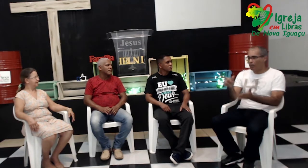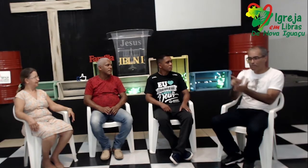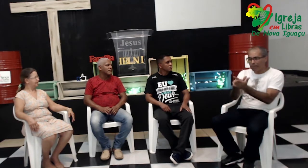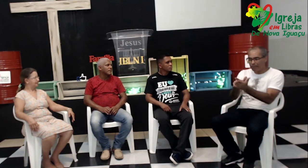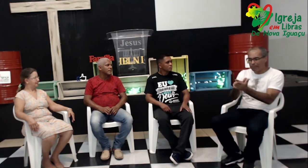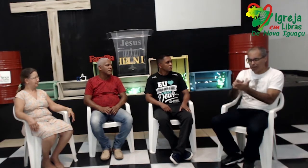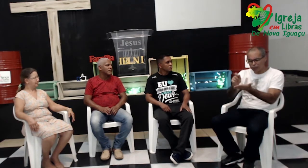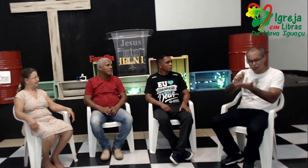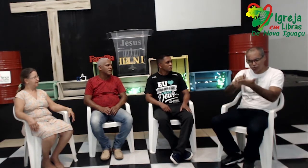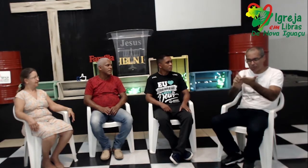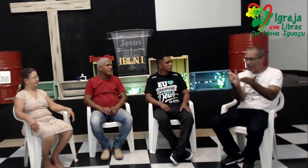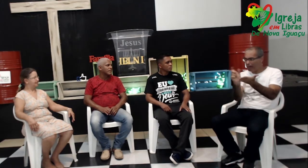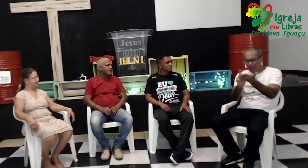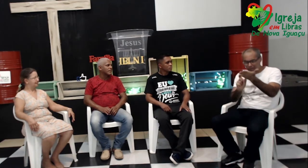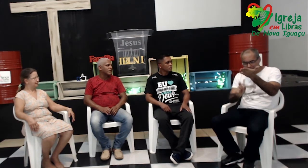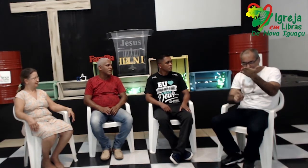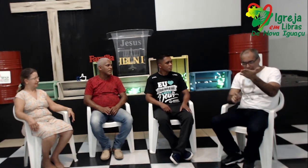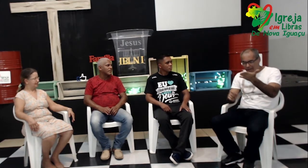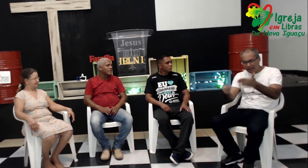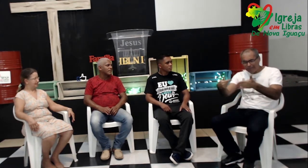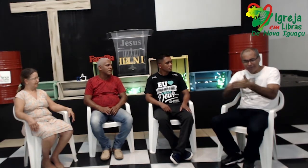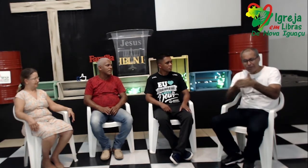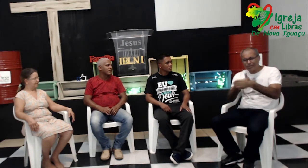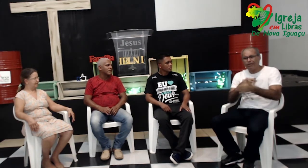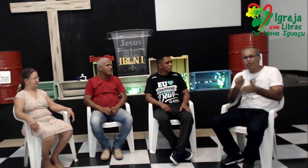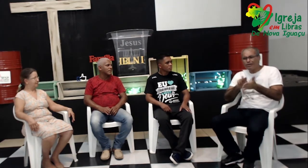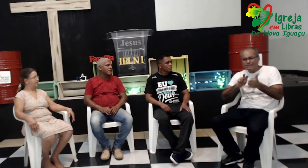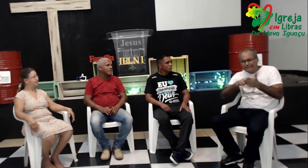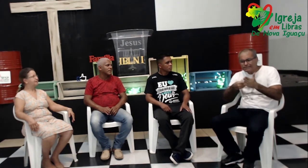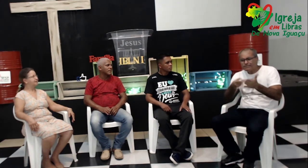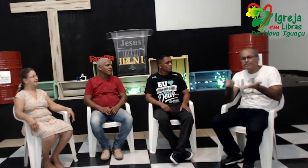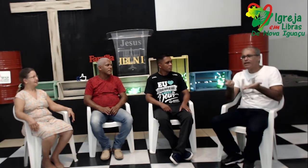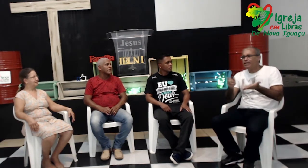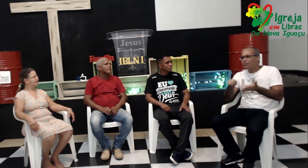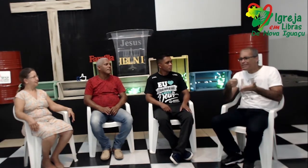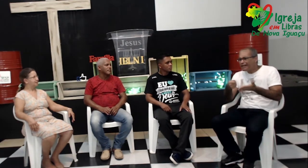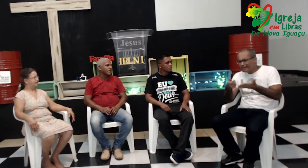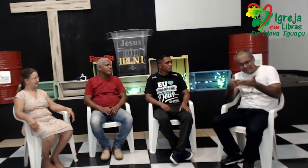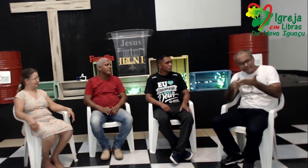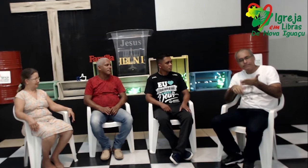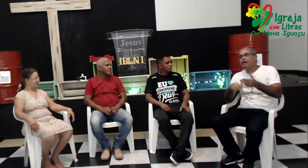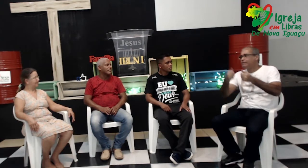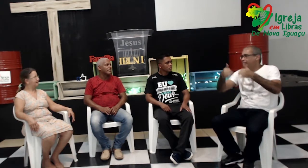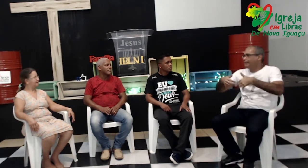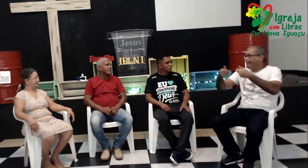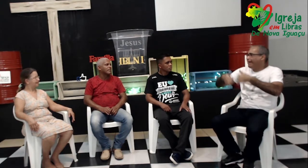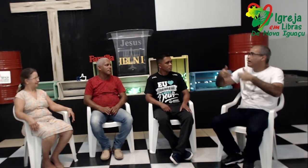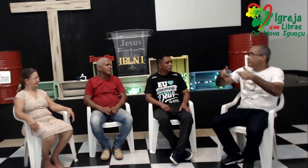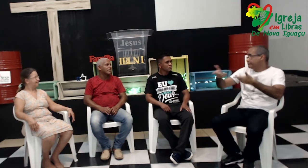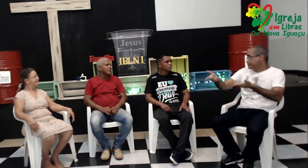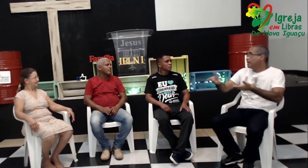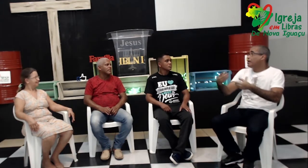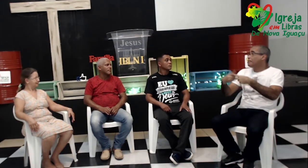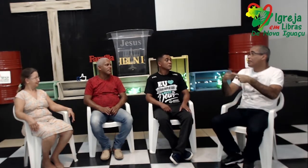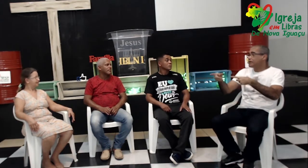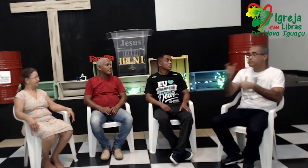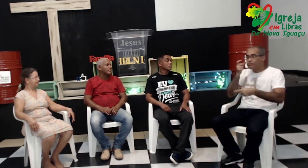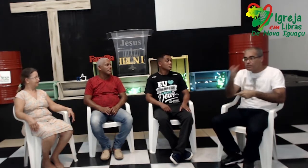não conhece a palavra, ele escreve no papel e vai me perguntando o que significa essa palavra, e eu